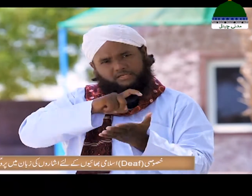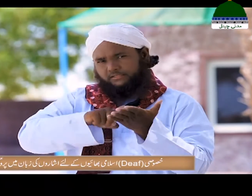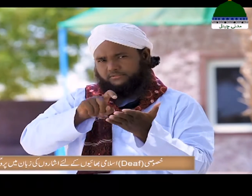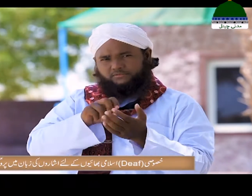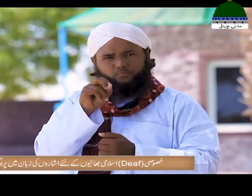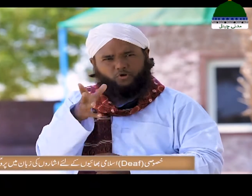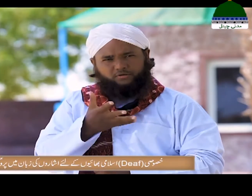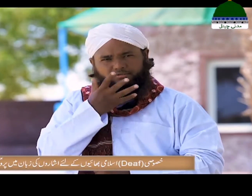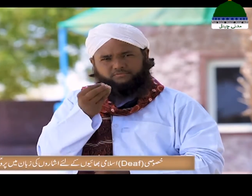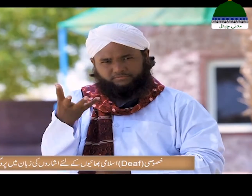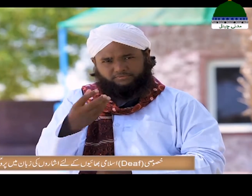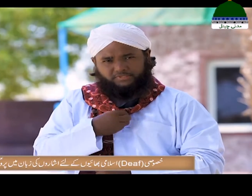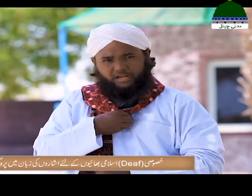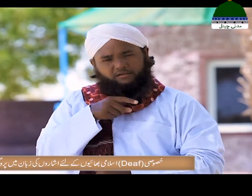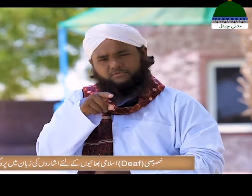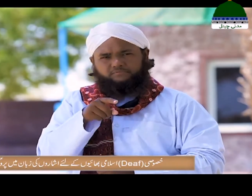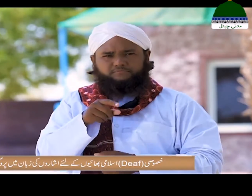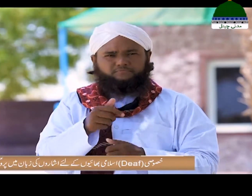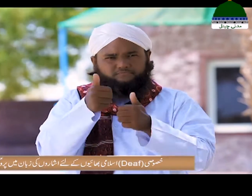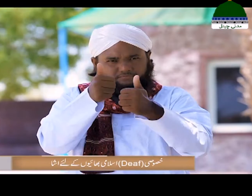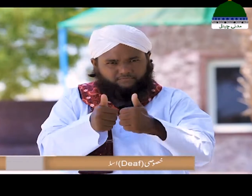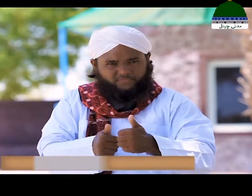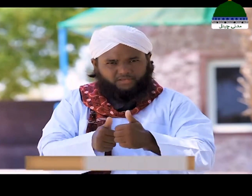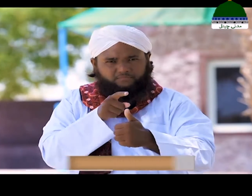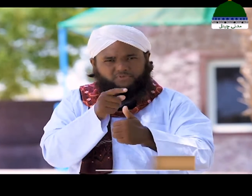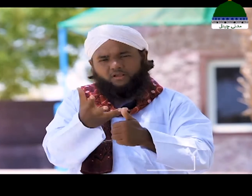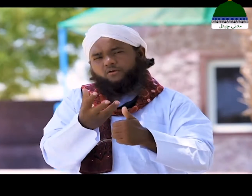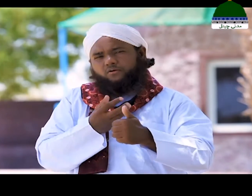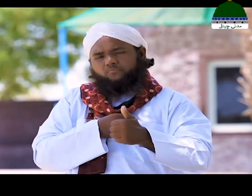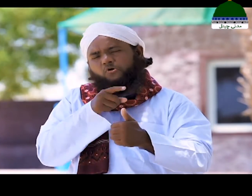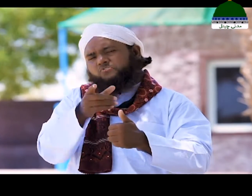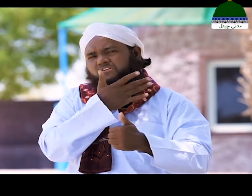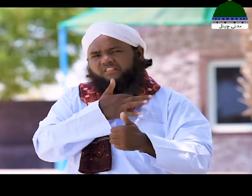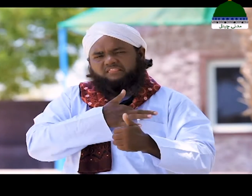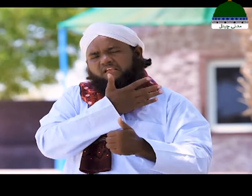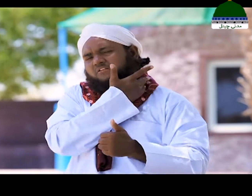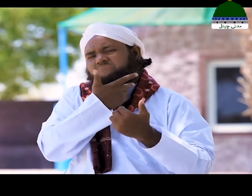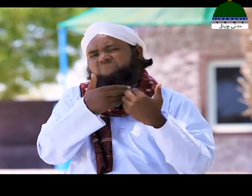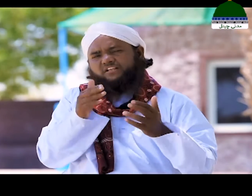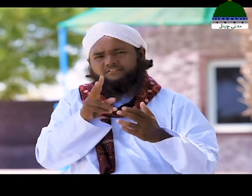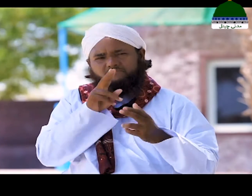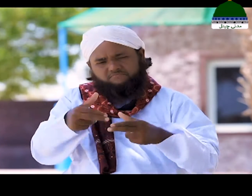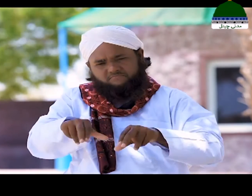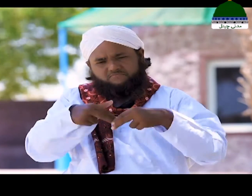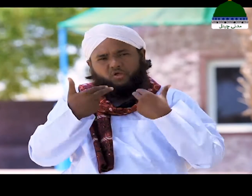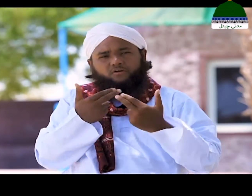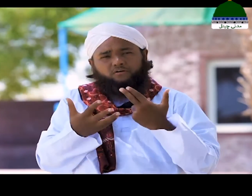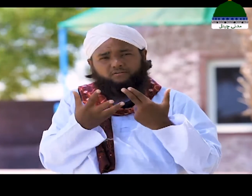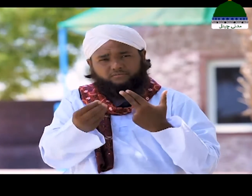اور اسے اپنے سامنے کرسی پر بٹھایا اور کہا، اب جو کہنا چاہتے ہو کہو۔ اس شخص نے کہا، محسن کے